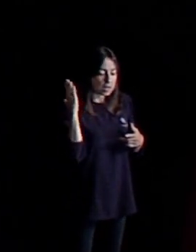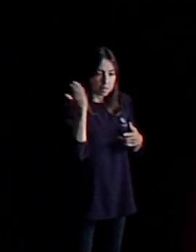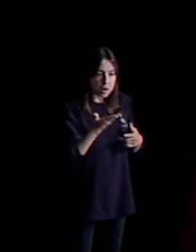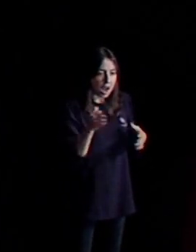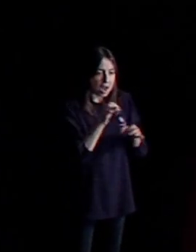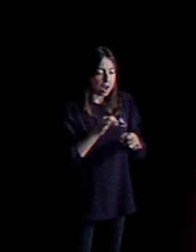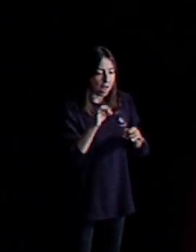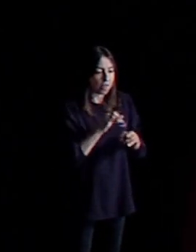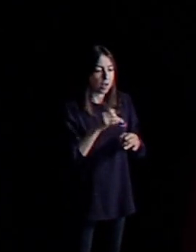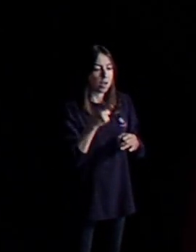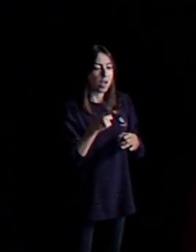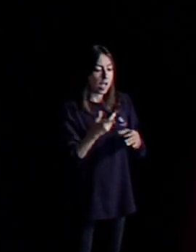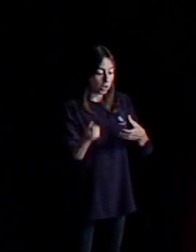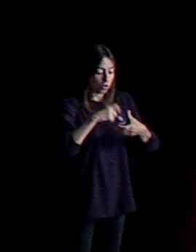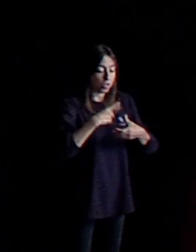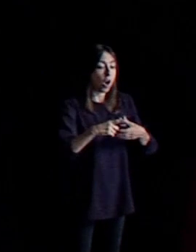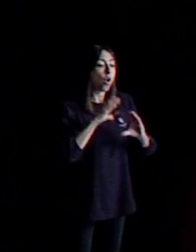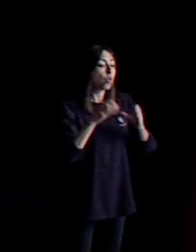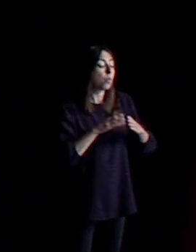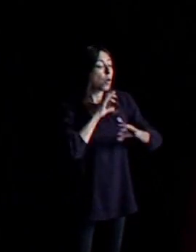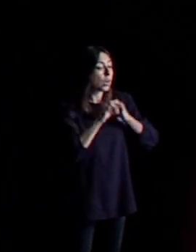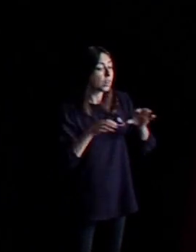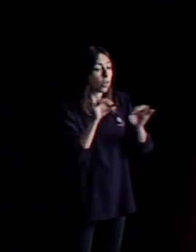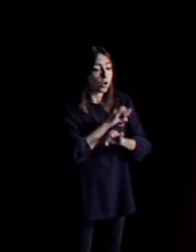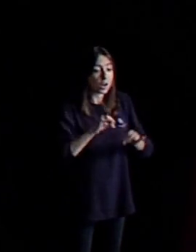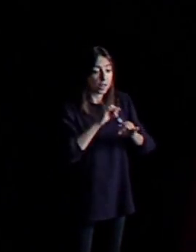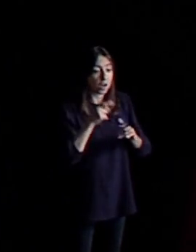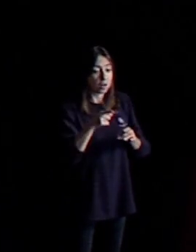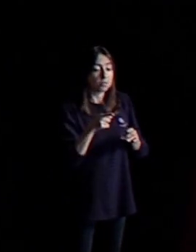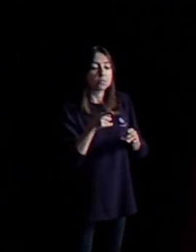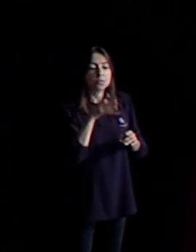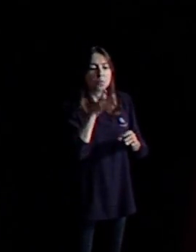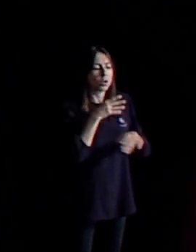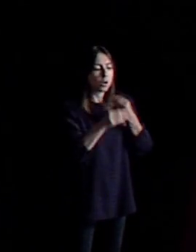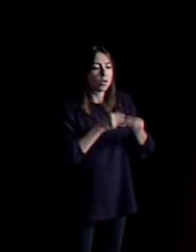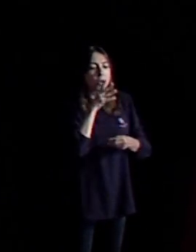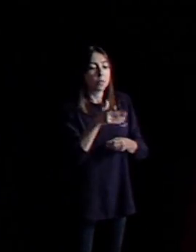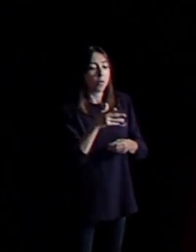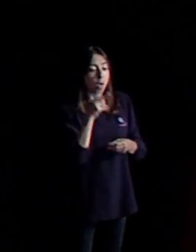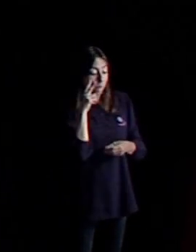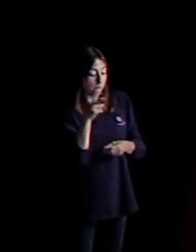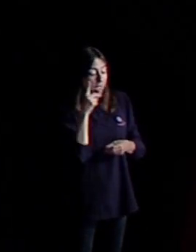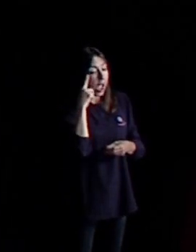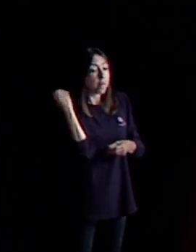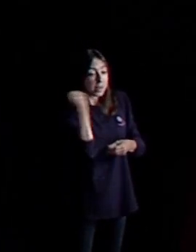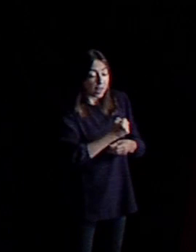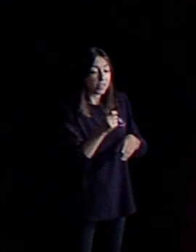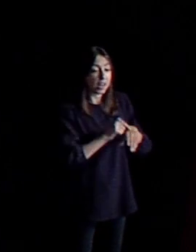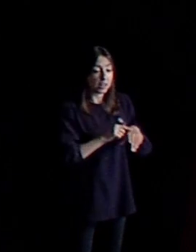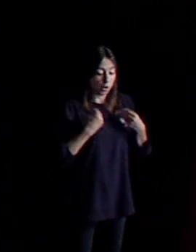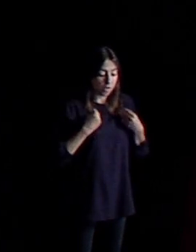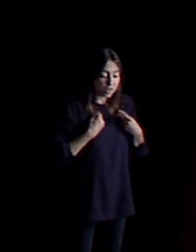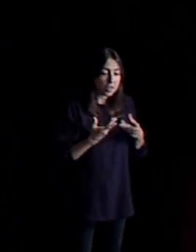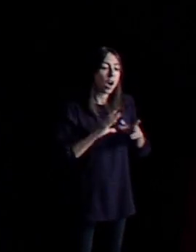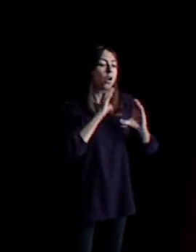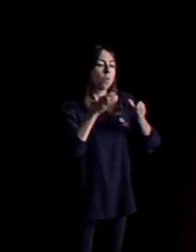grupos organizados. ¿Qué precipita el acontecimiento? Pues verse amenazado su estilo de vida, de la comunidad,